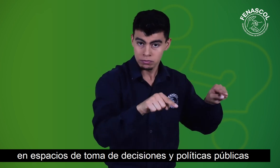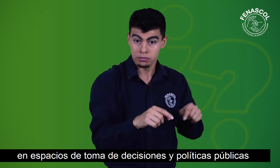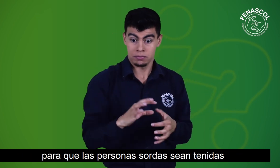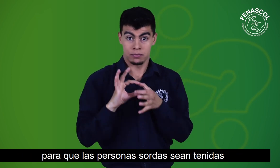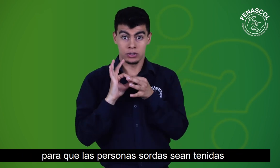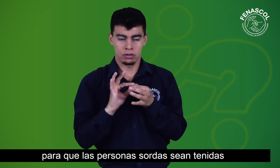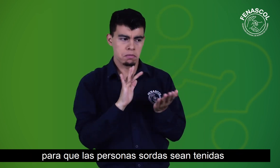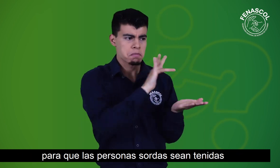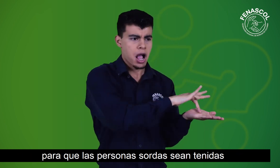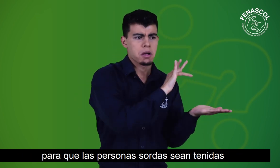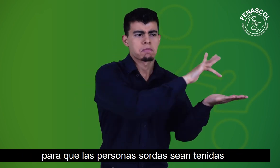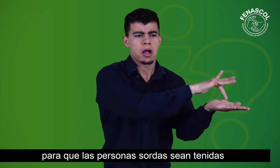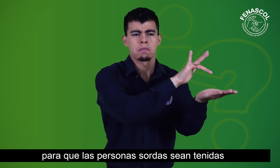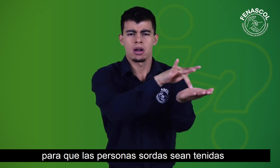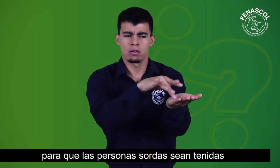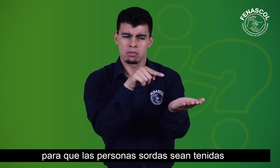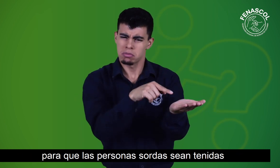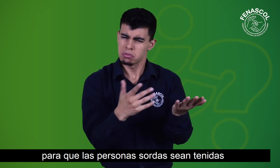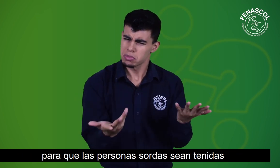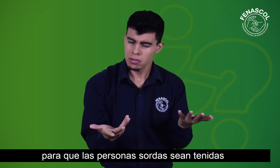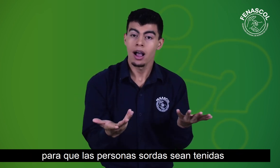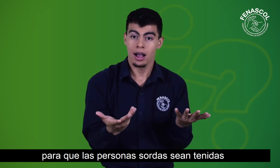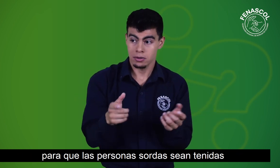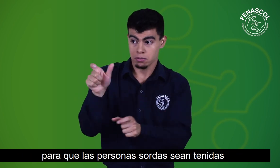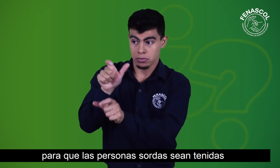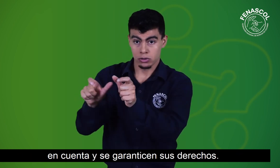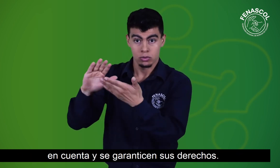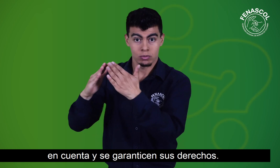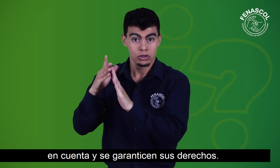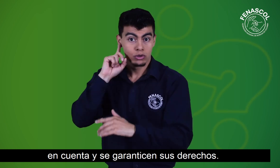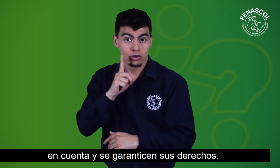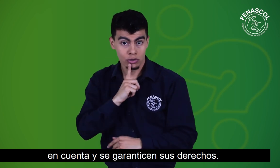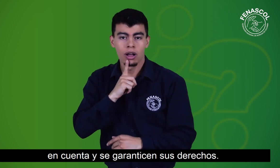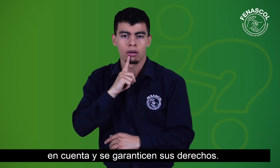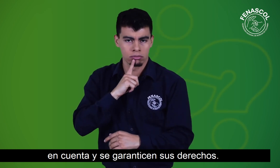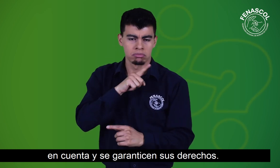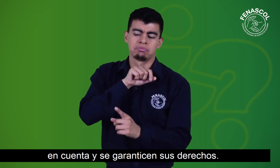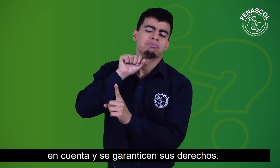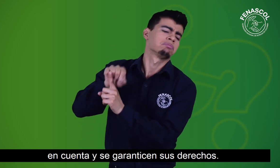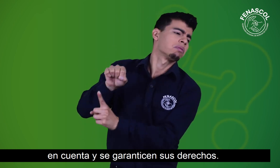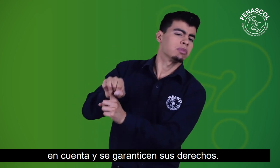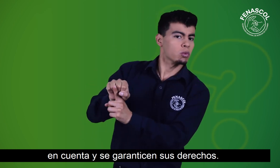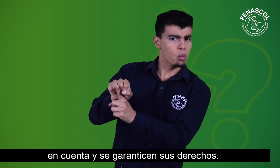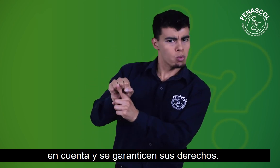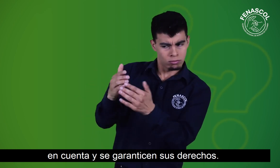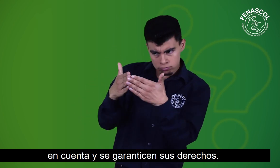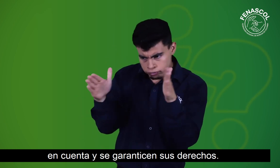para que las personas sordas sean tenidas en cuenta y se garanticen sus derechos.